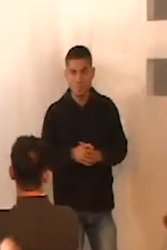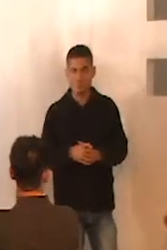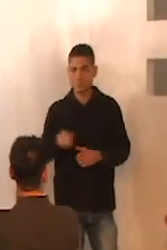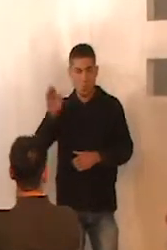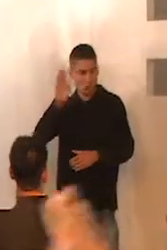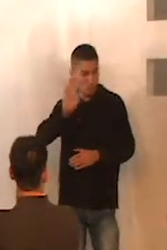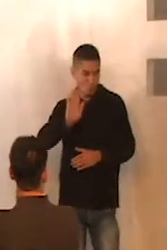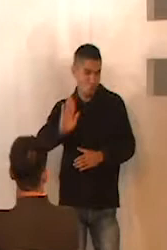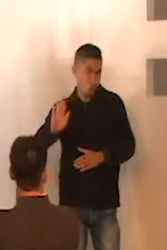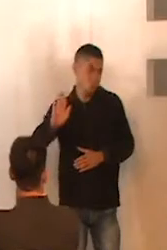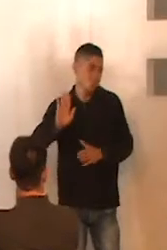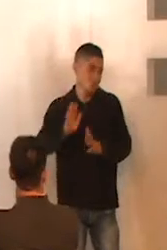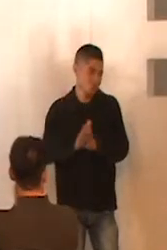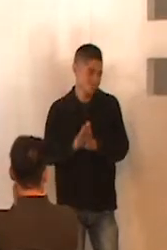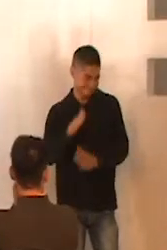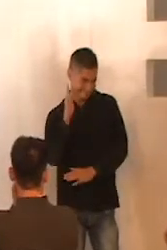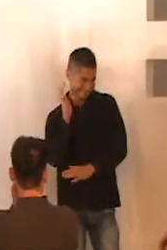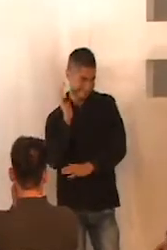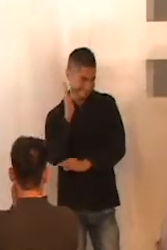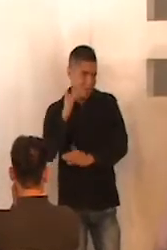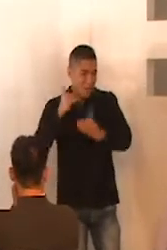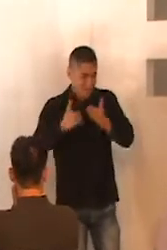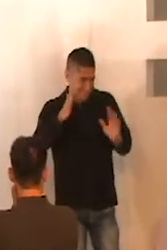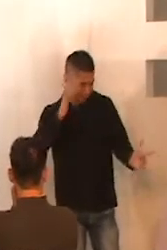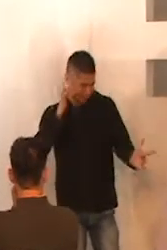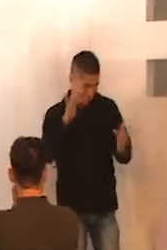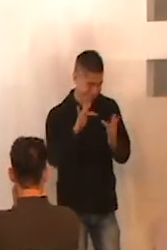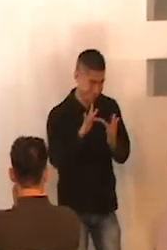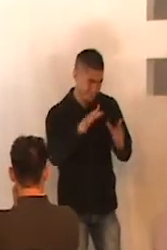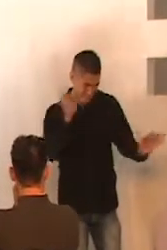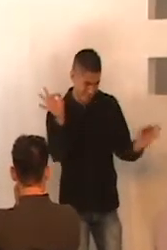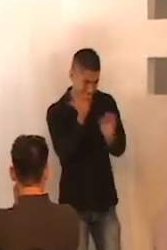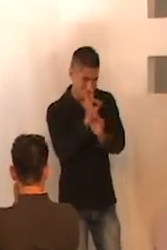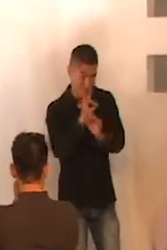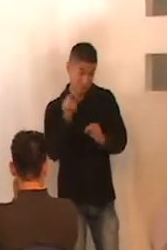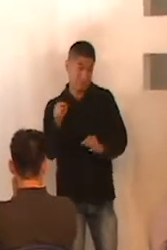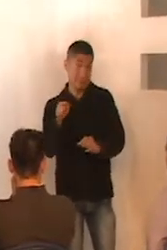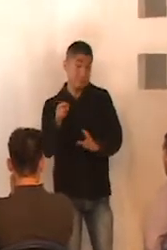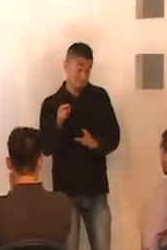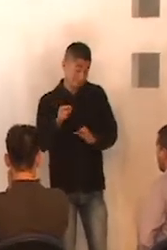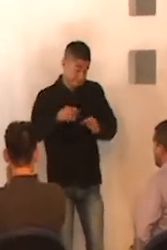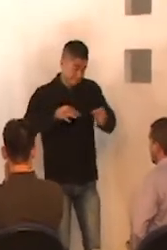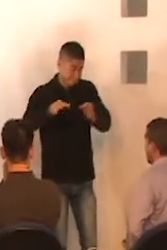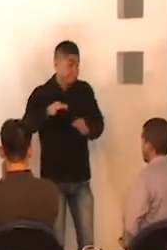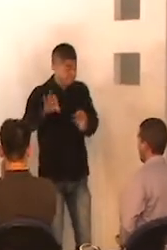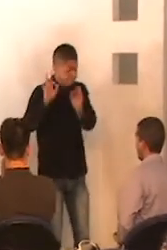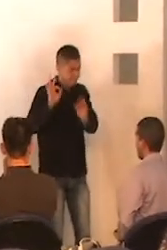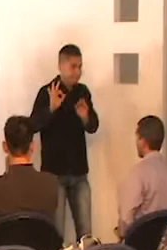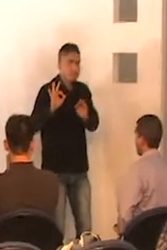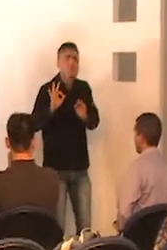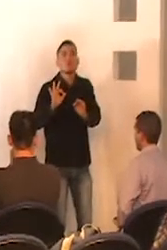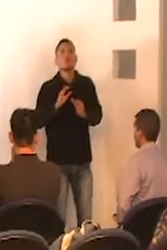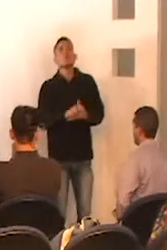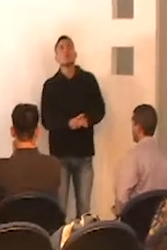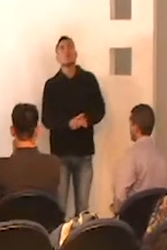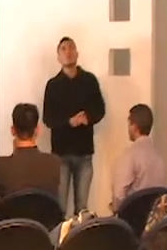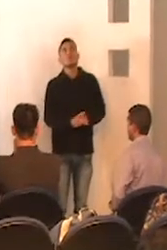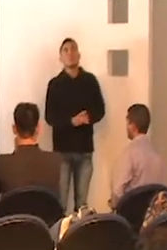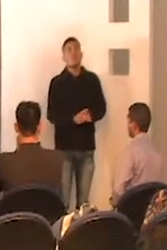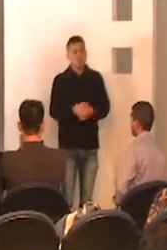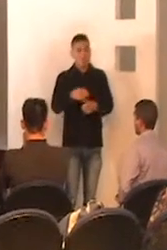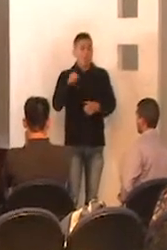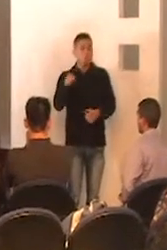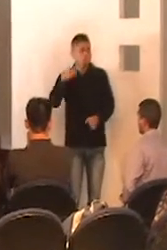ese marco que tú has señalado de manera tan pertinente? ¿Cómo ha sido específicamente